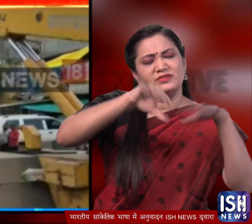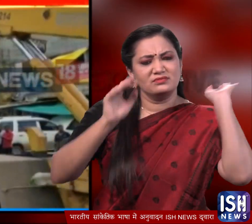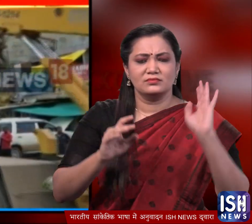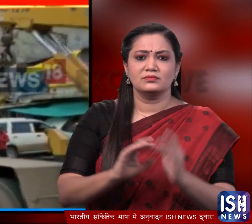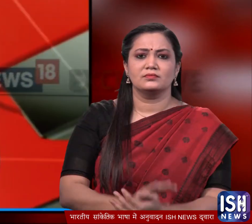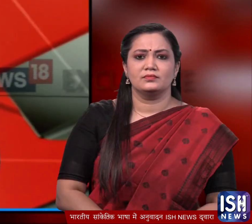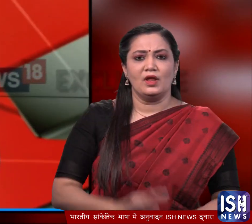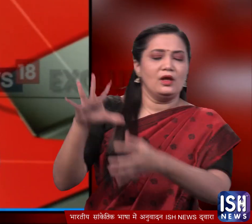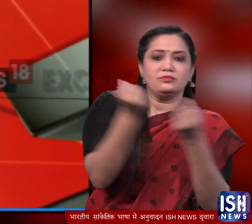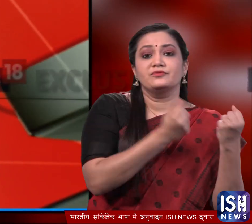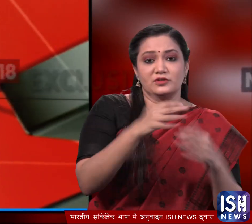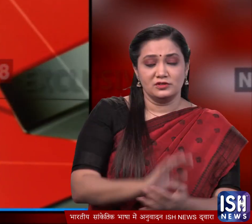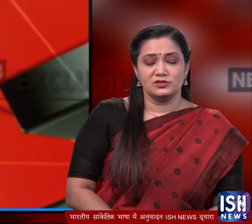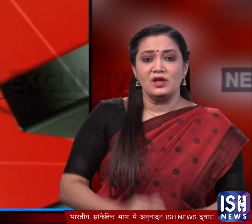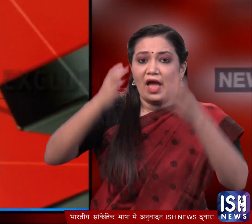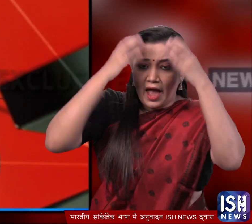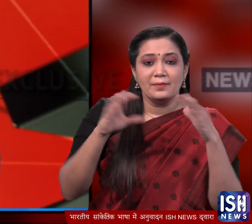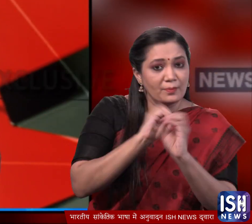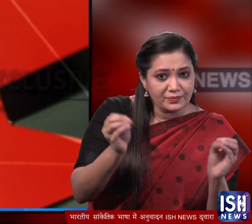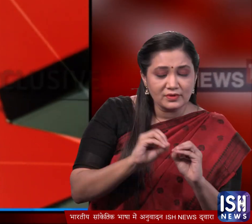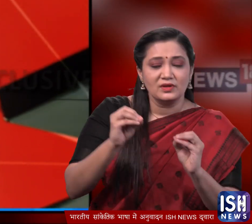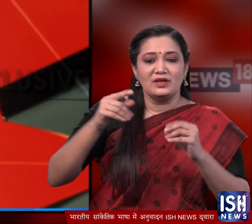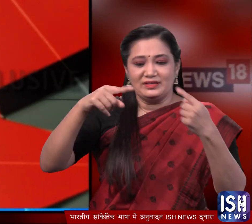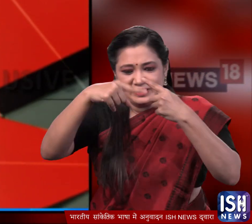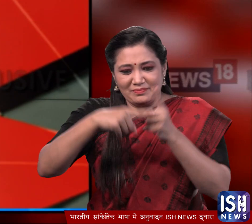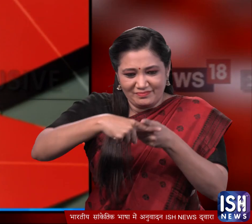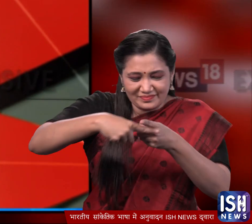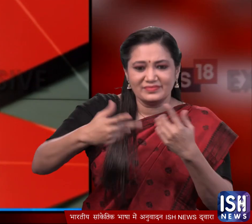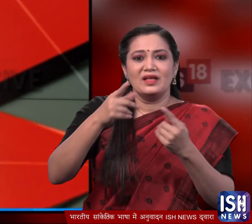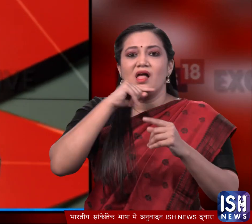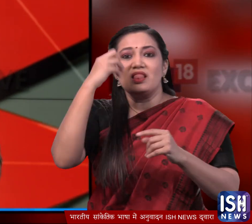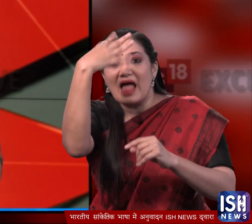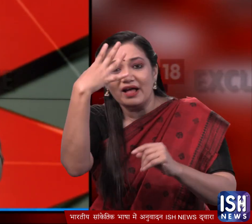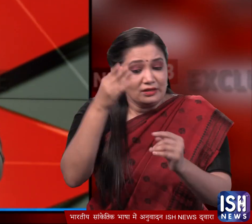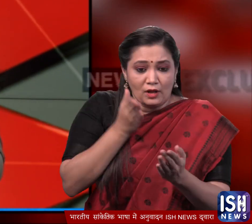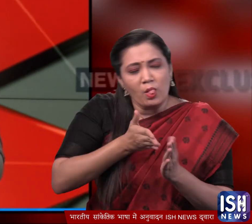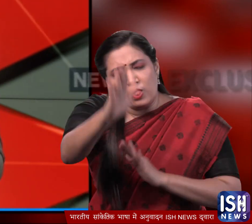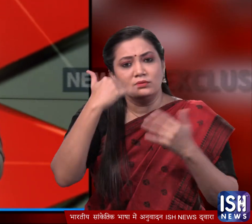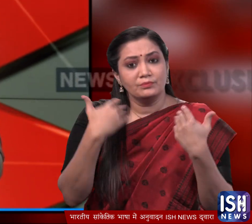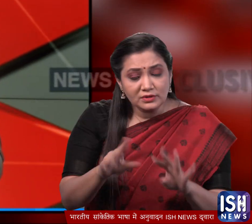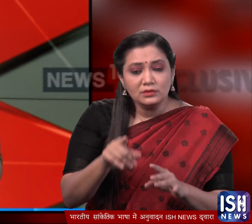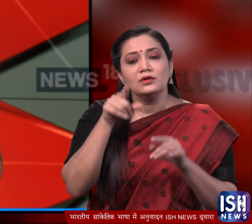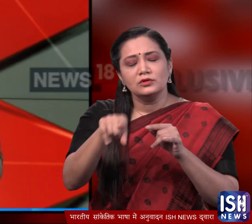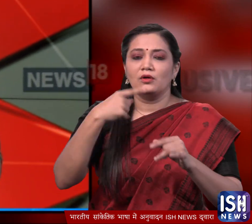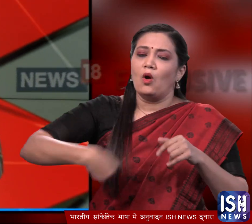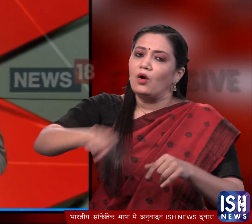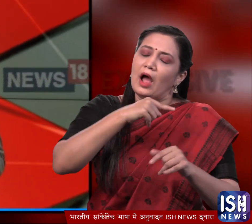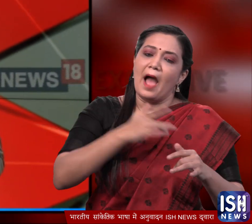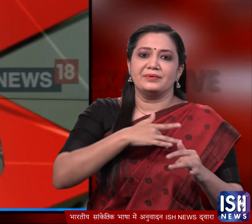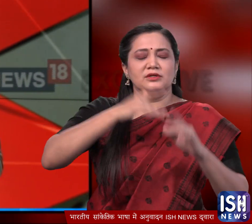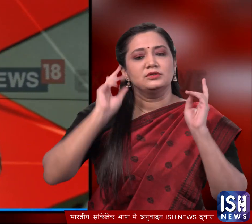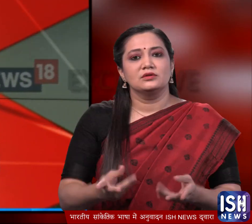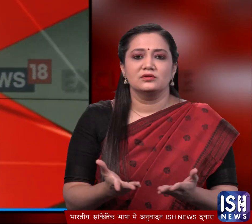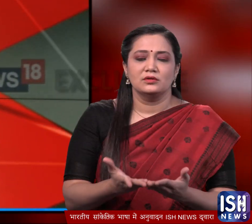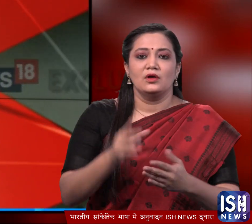लिया। सौभाग्य की एक बात है कि हेलमेट न लगाना और चौराहे या तिराहे पर ट्रैफिक सिग्नल की लाल बत्ती होने पर भी आगे बढ़ जाने की बीमारी लाइलाज हो